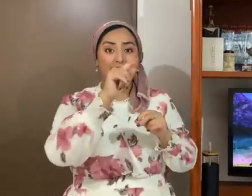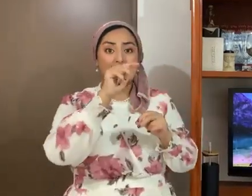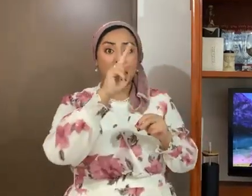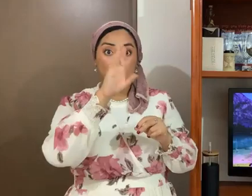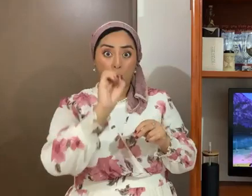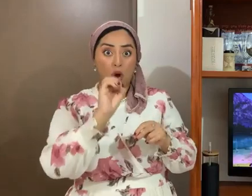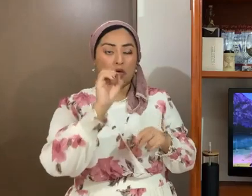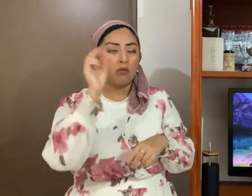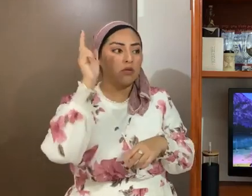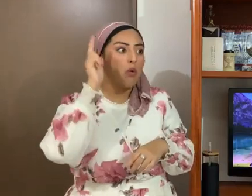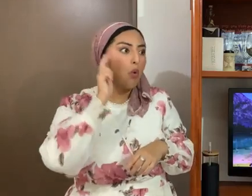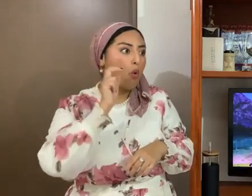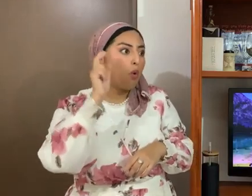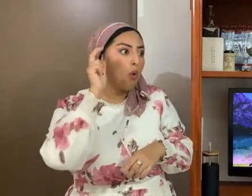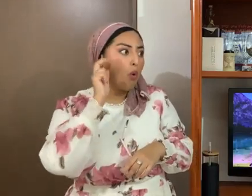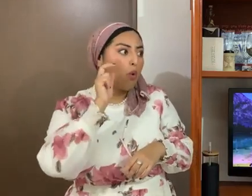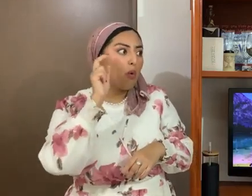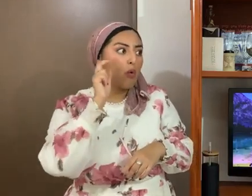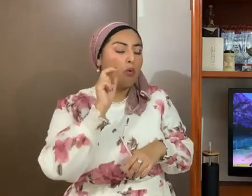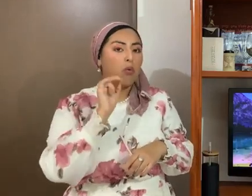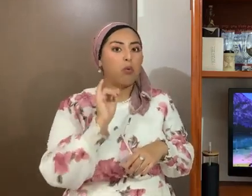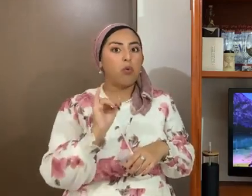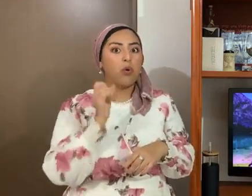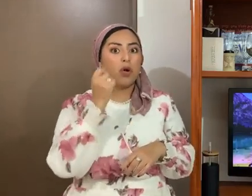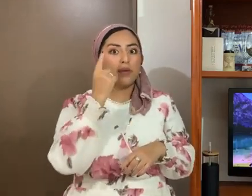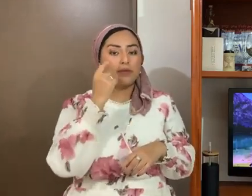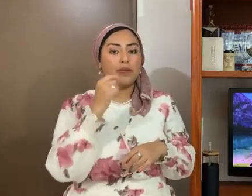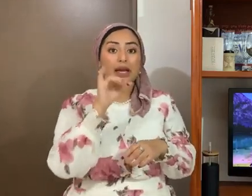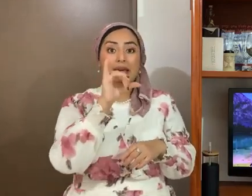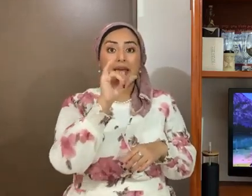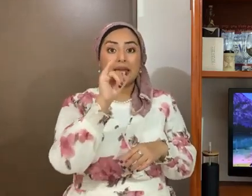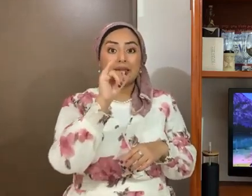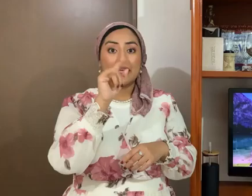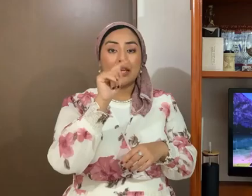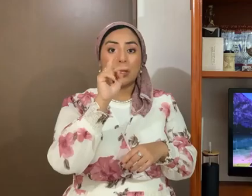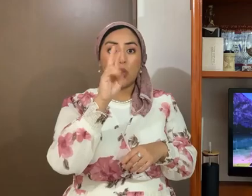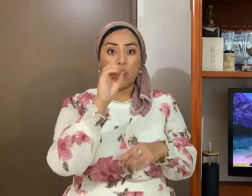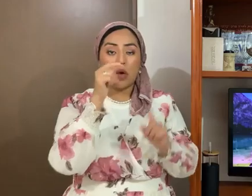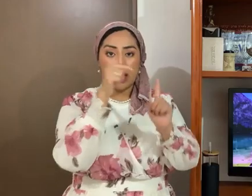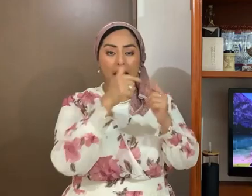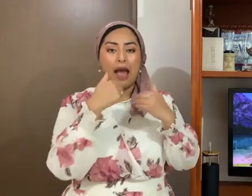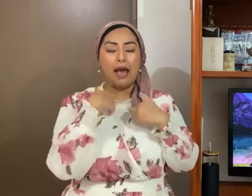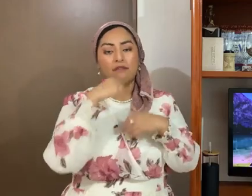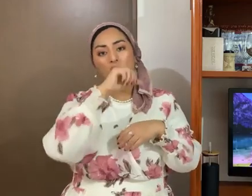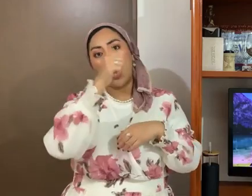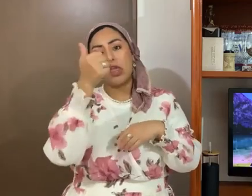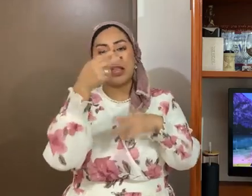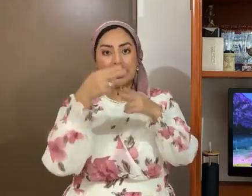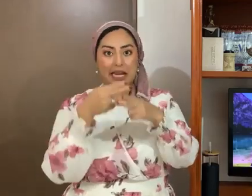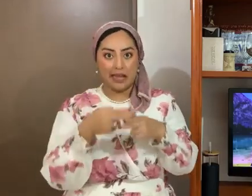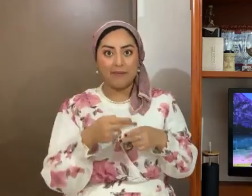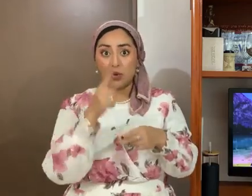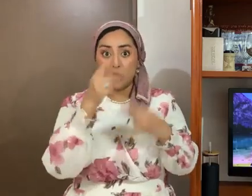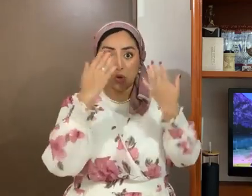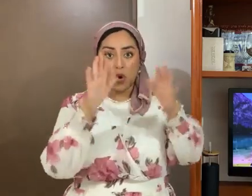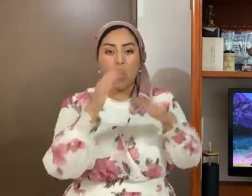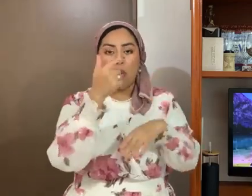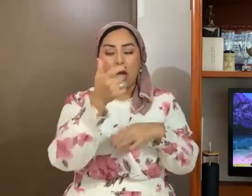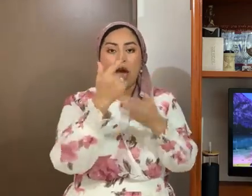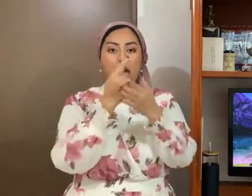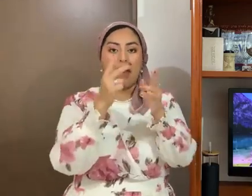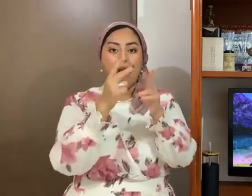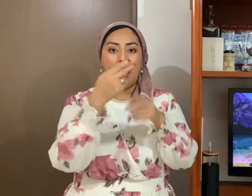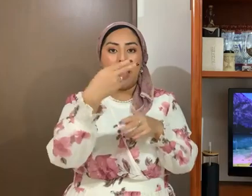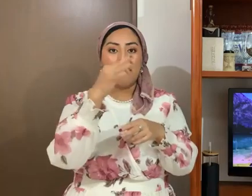Yitro, se le conoce con otros nombres. ¿Se acuerdan? Si no lo saben, les invito a que revisen la